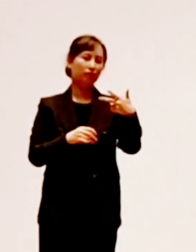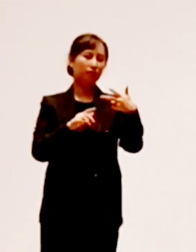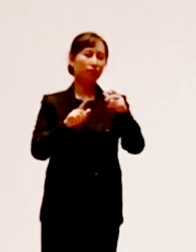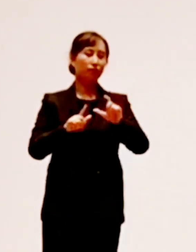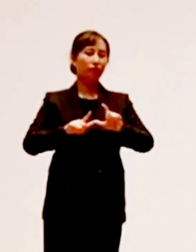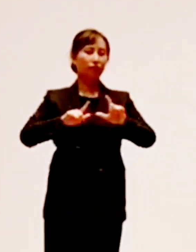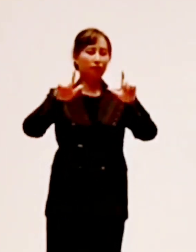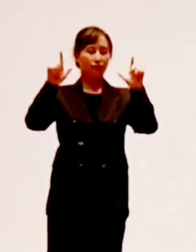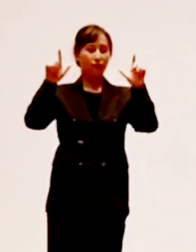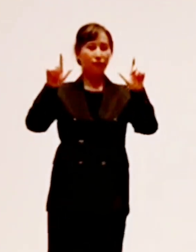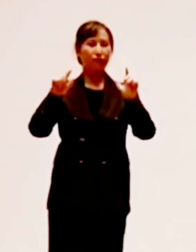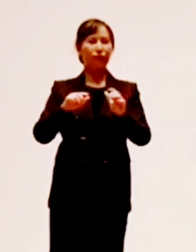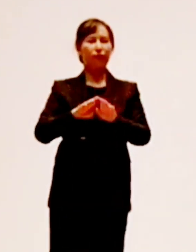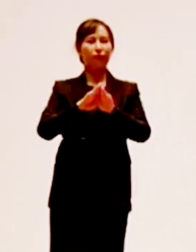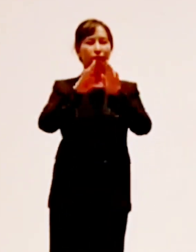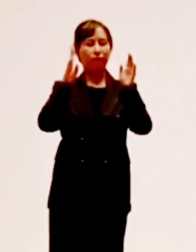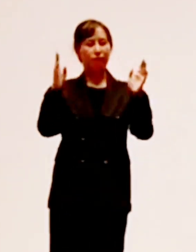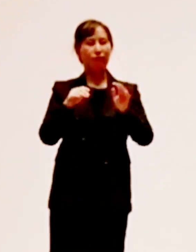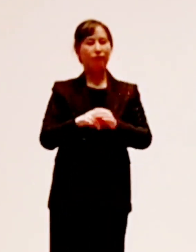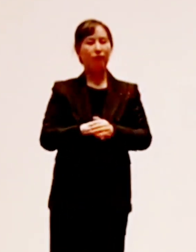2027년이면 착공을 한답니다.